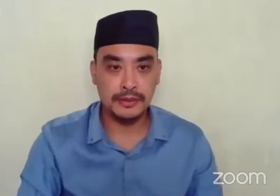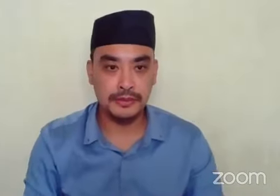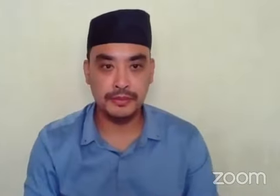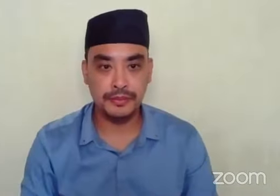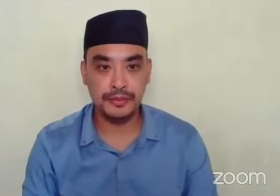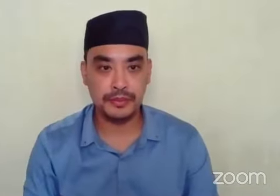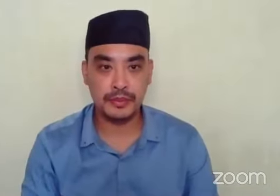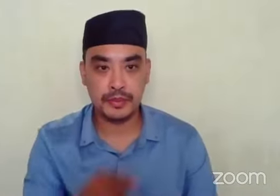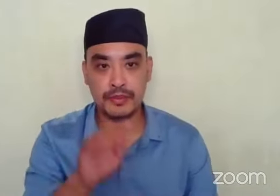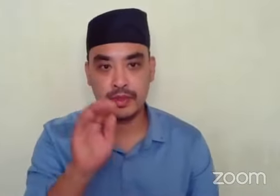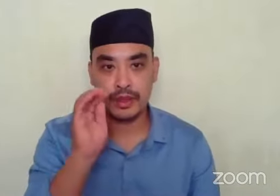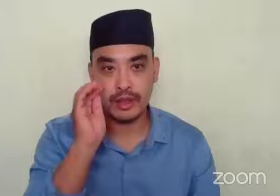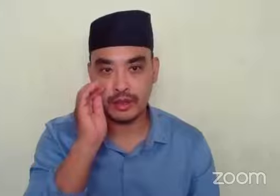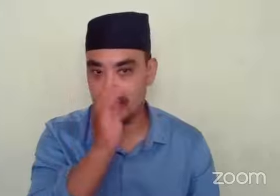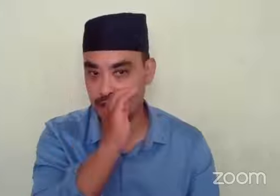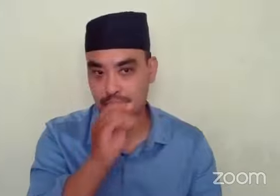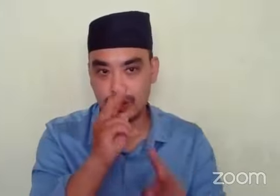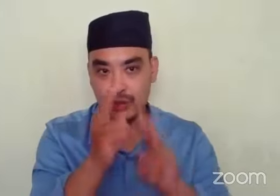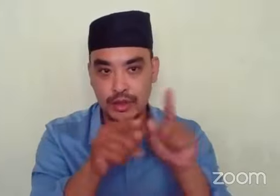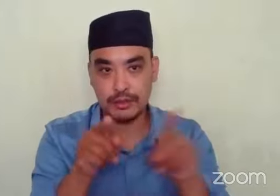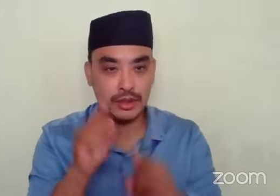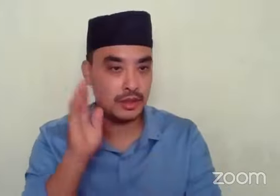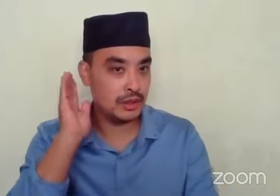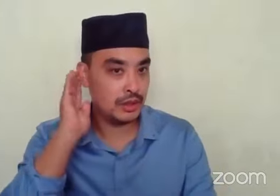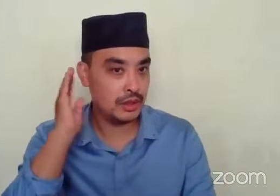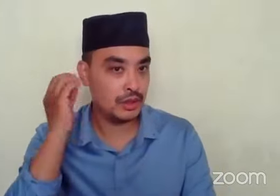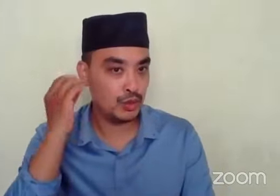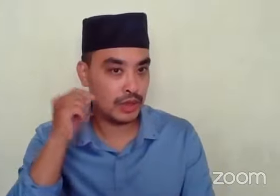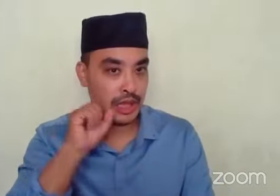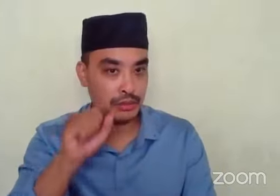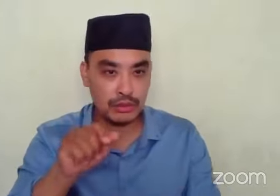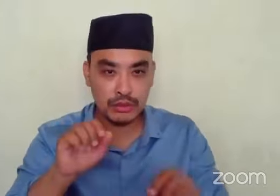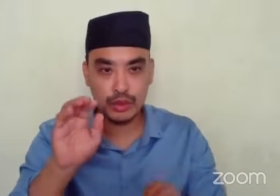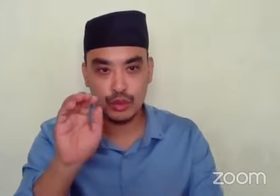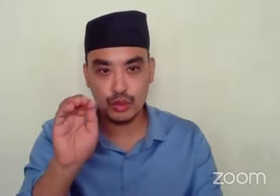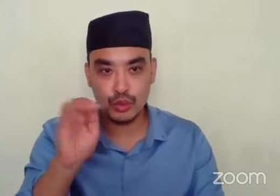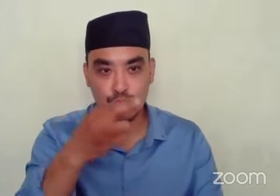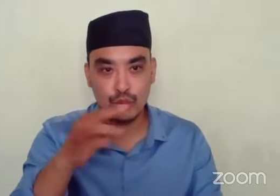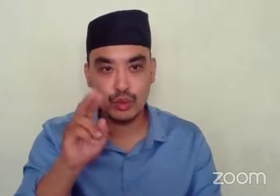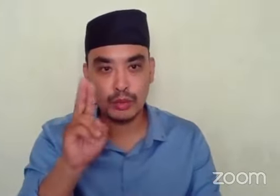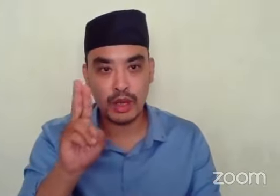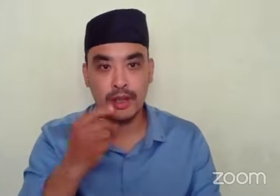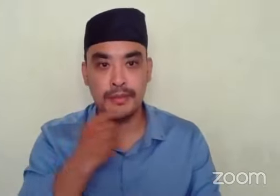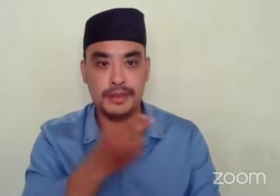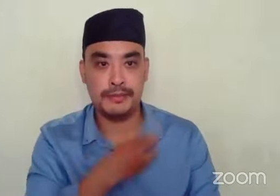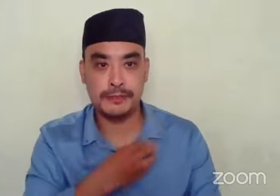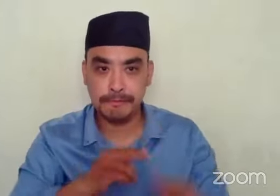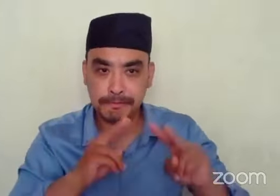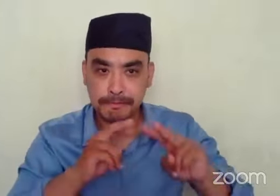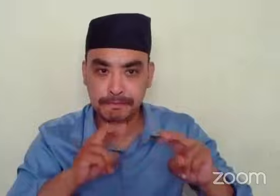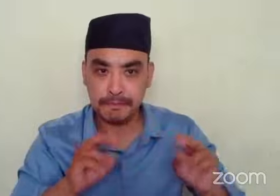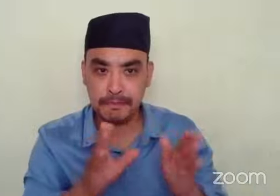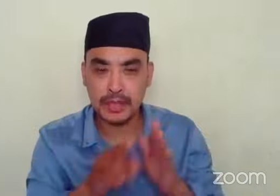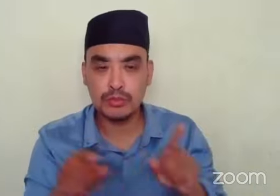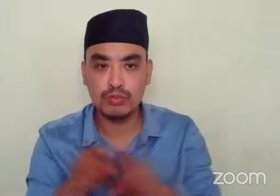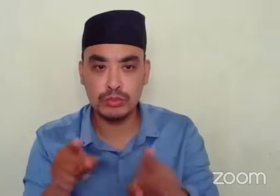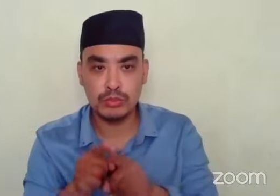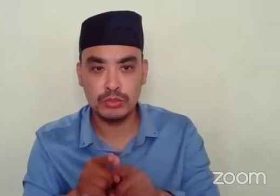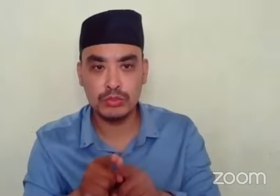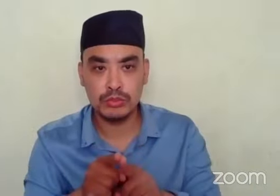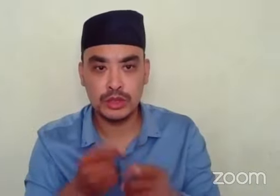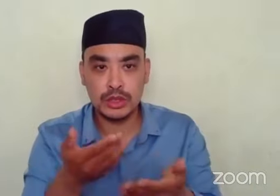धेरै सरिताजीको कुरा पनि सुने होइन, शुभजीको अध्ययनबाट पनि धेरै कुराहरू आएको छ. विशेष गरेर मैले चाहिँ हाइलाइट गर्न